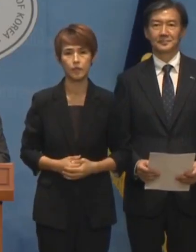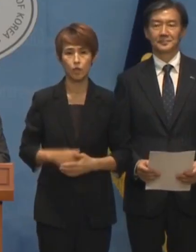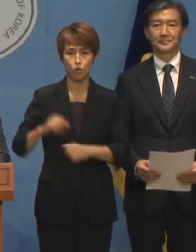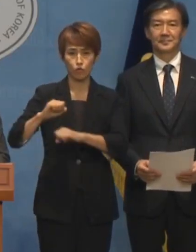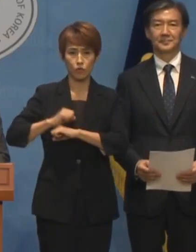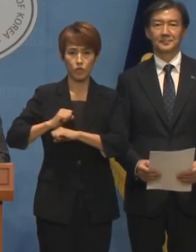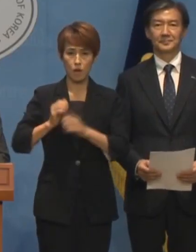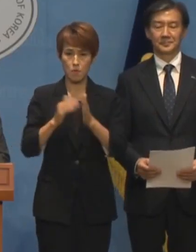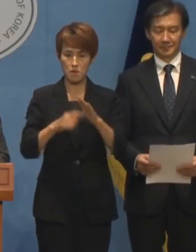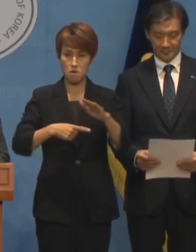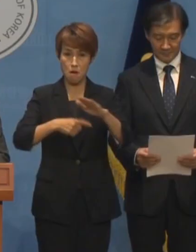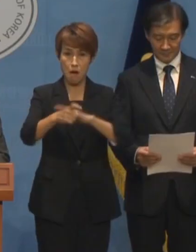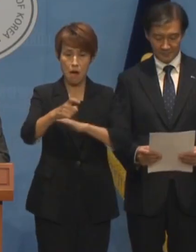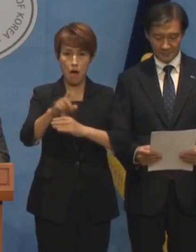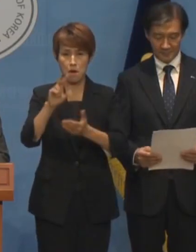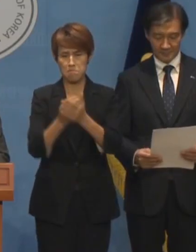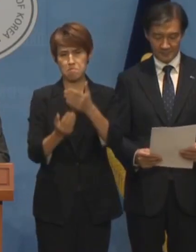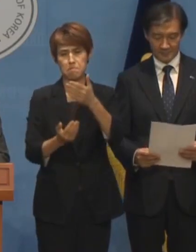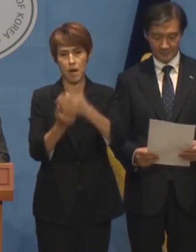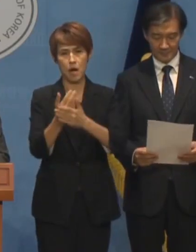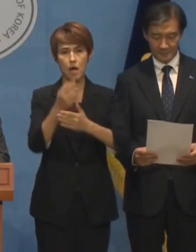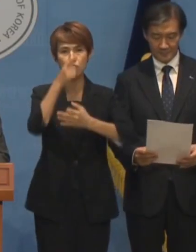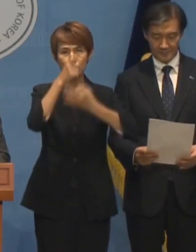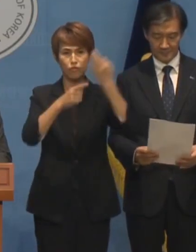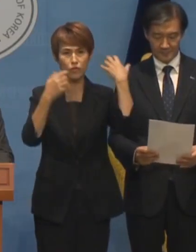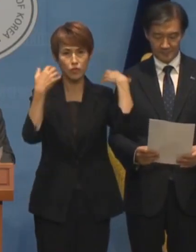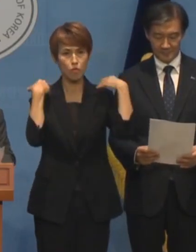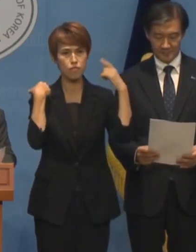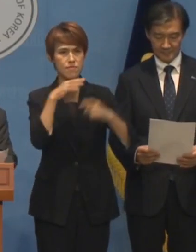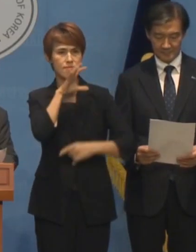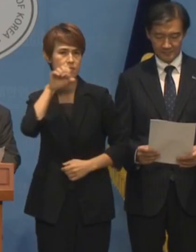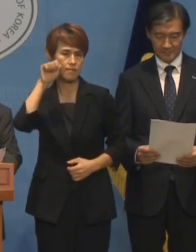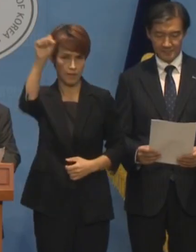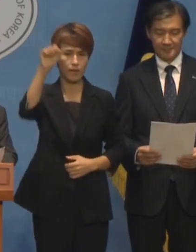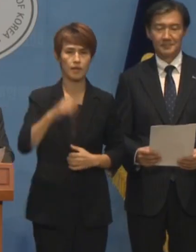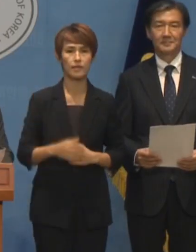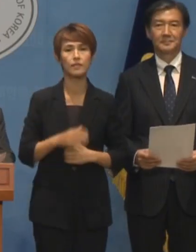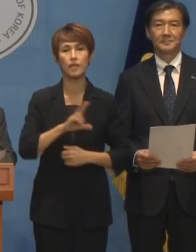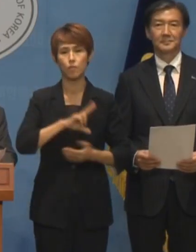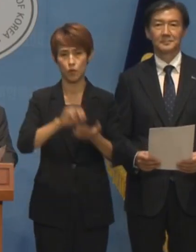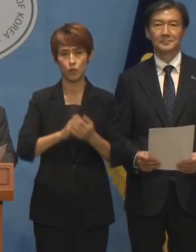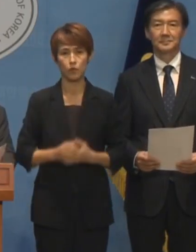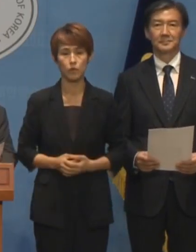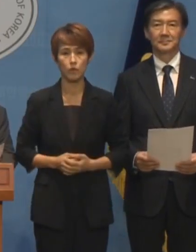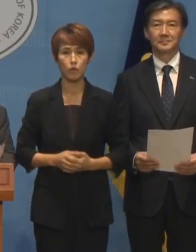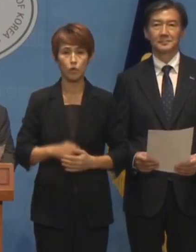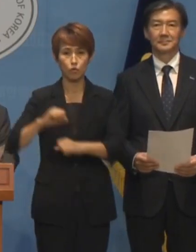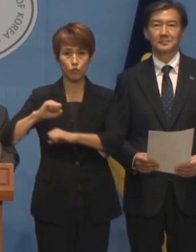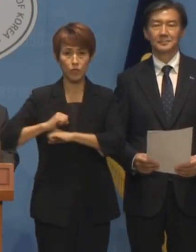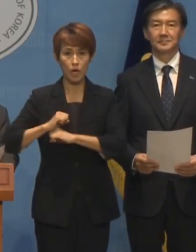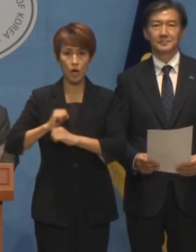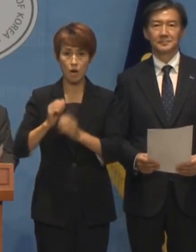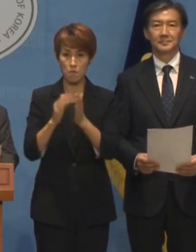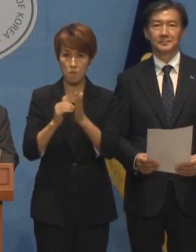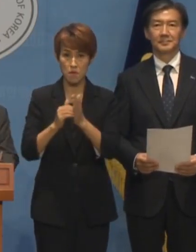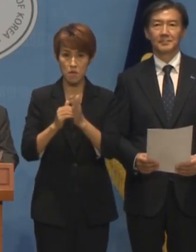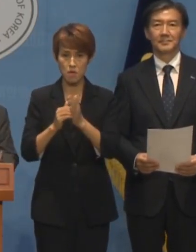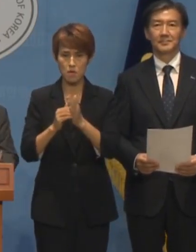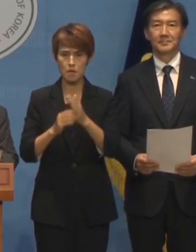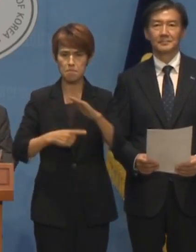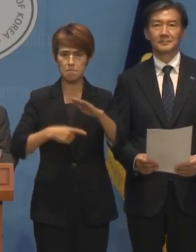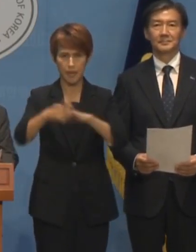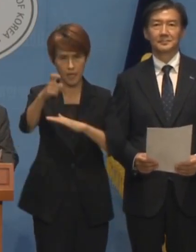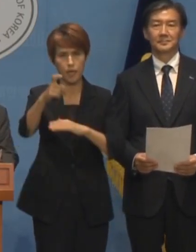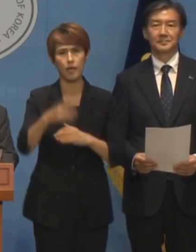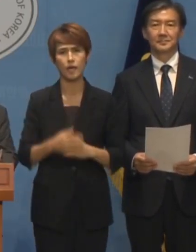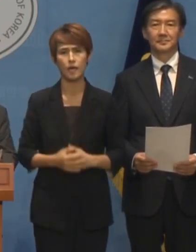군사기밀 유출 초유의 사태 윤석열 정부 규탄한다. 군사기밀이 유출되는 초유의 사태가